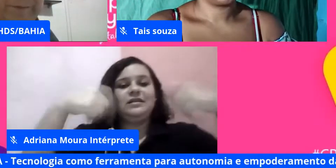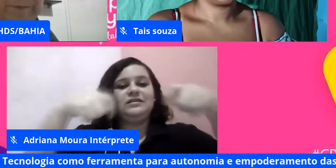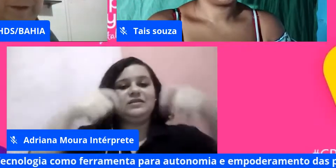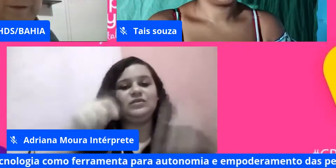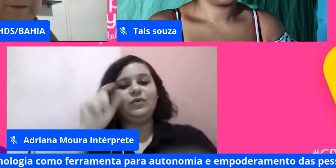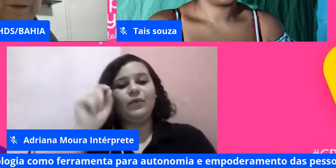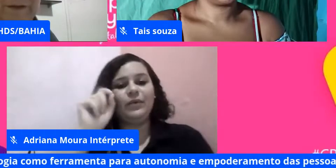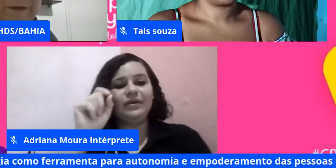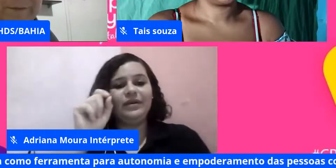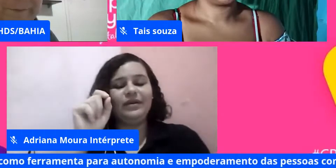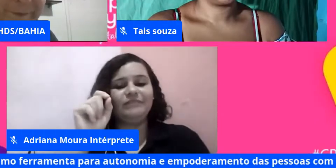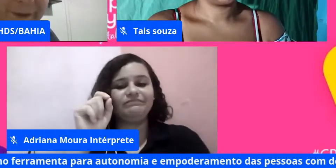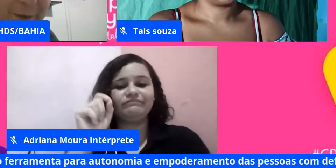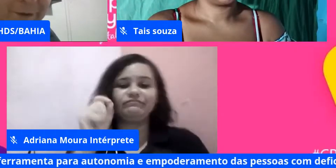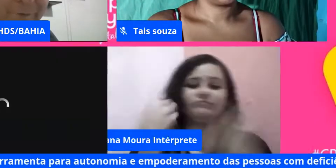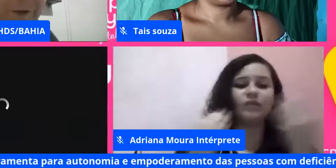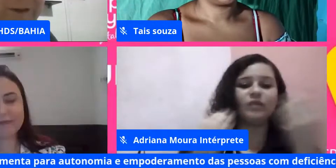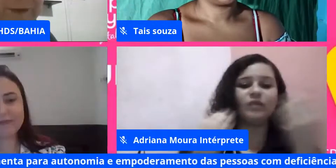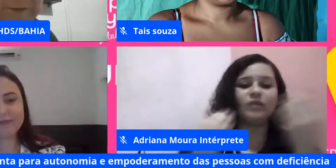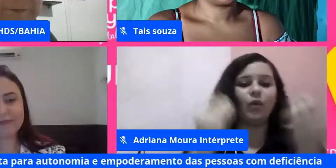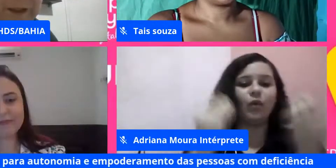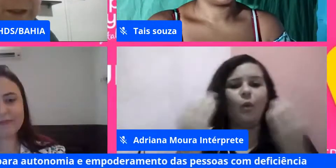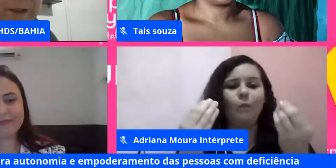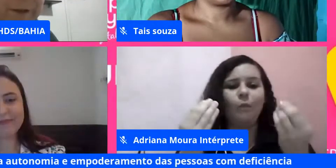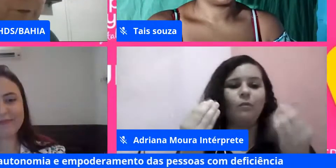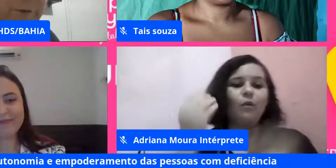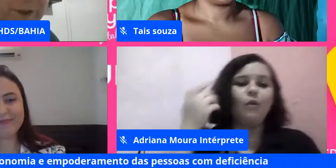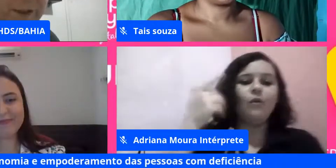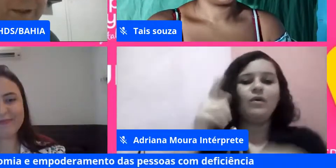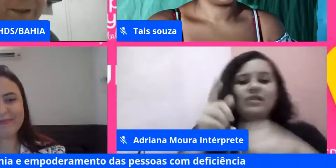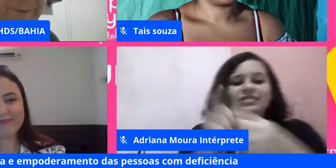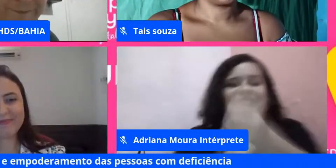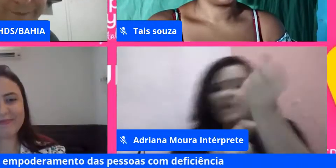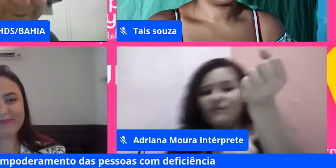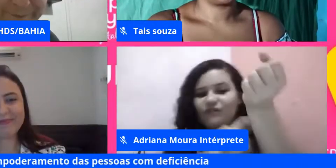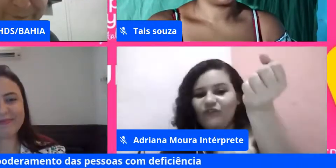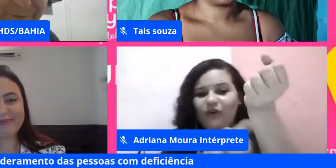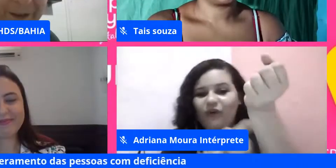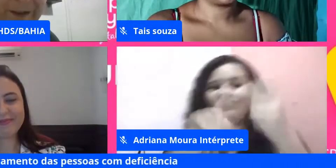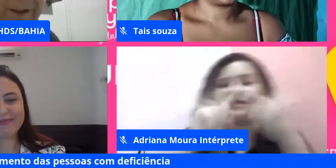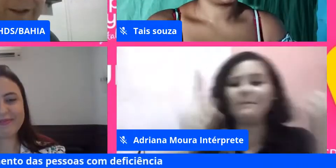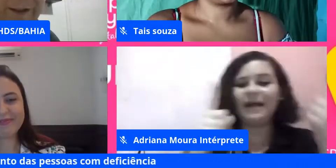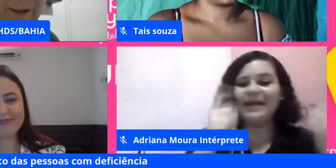aqui, né, claro, nervosa, mas em tom de brincadeira,